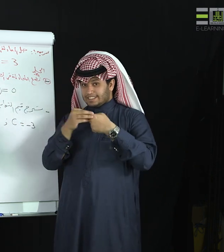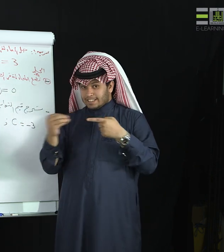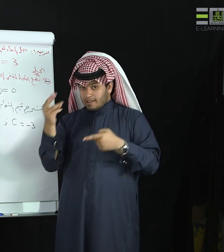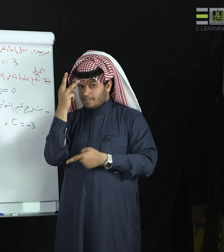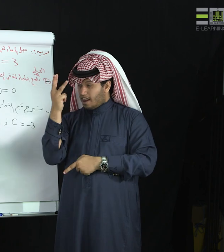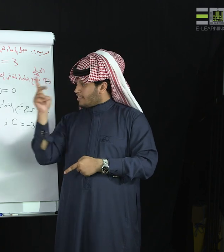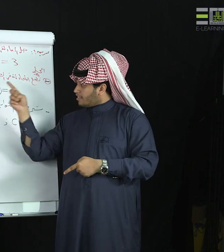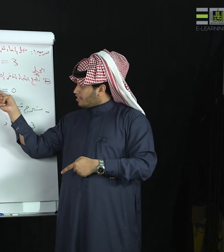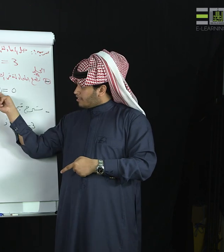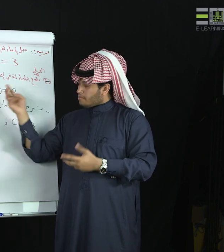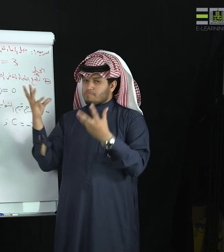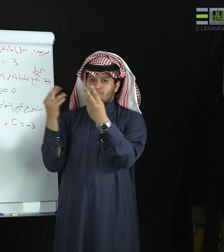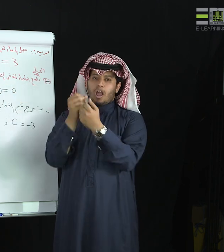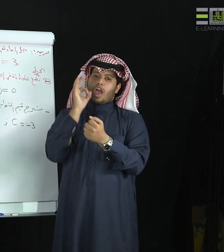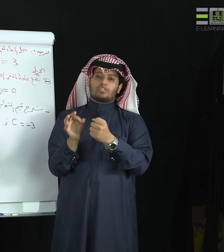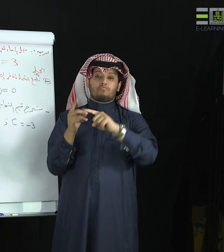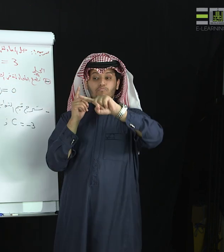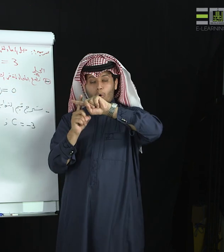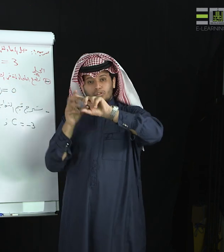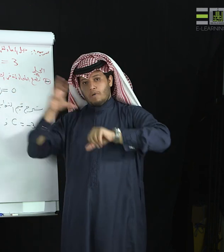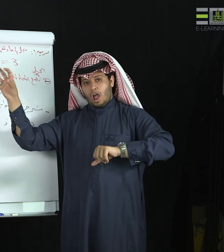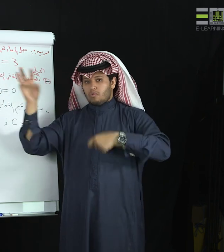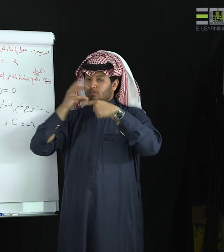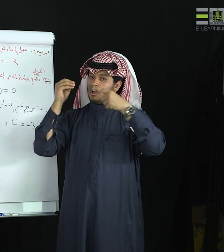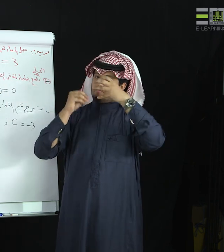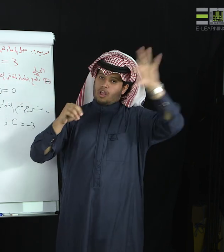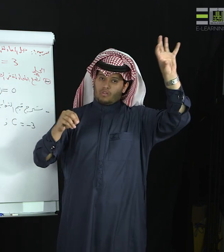كل معامل بالاشارة بتاعته، الموجب موجب والسالب سالب.